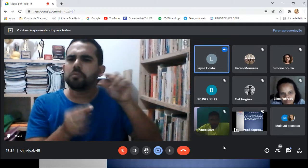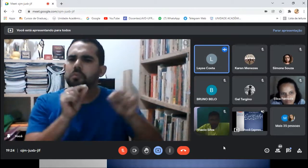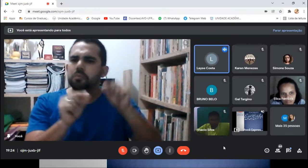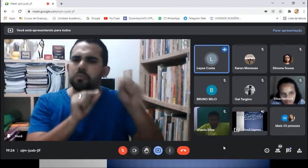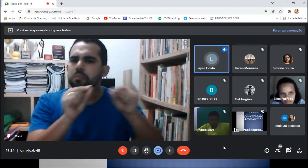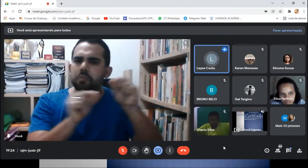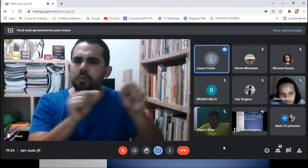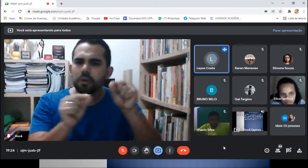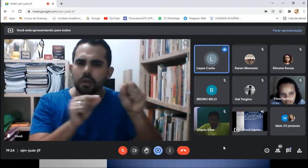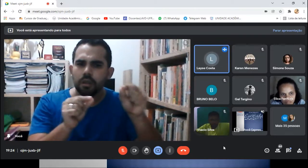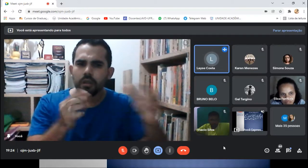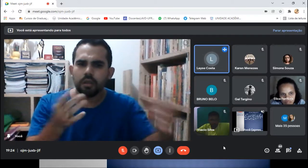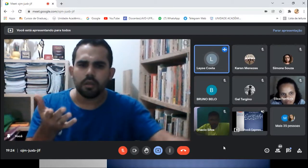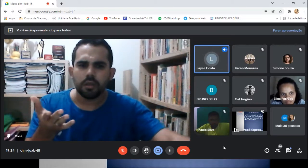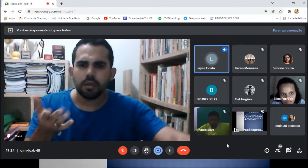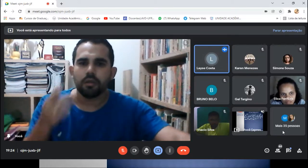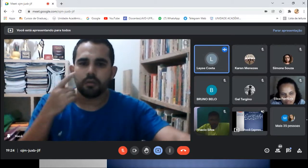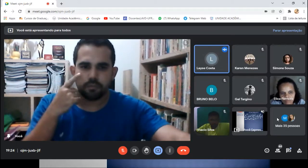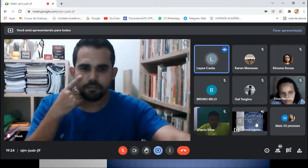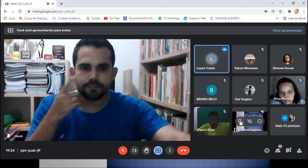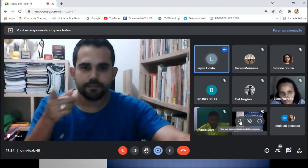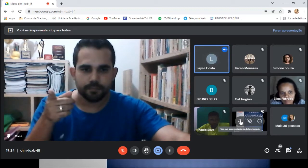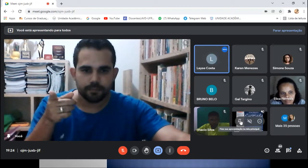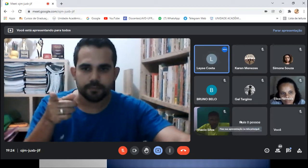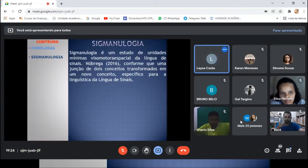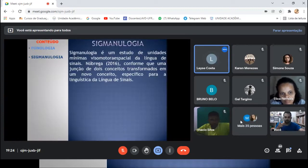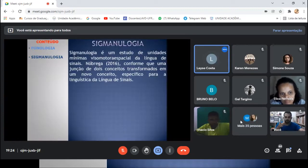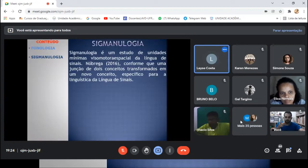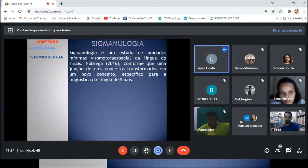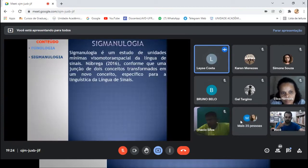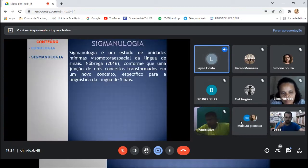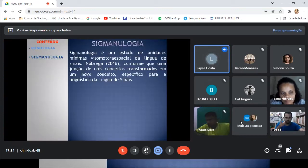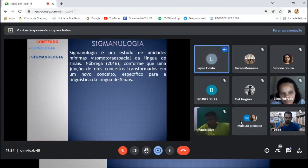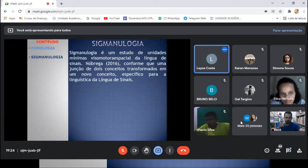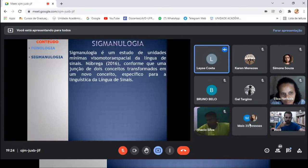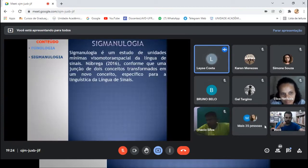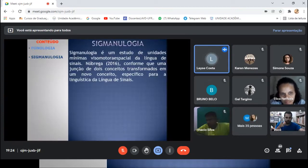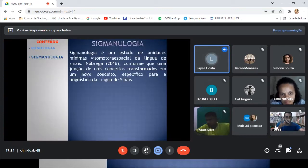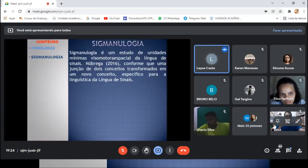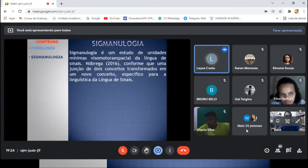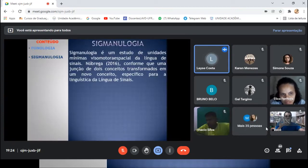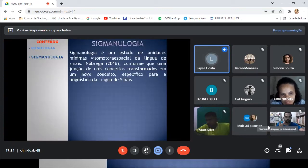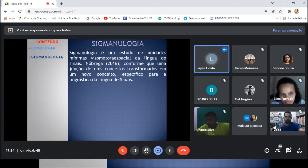O que significa a sigmanologia? Vejam, aí no slide.